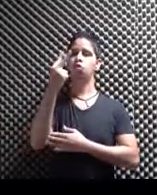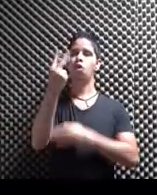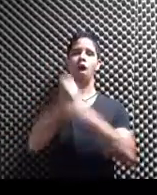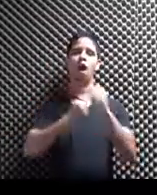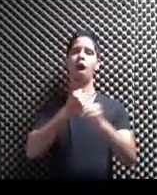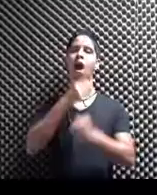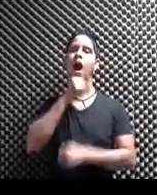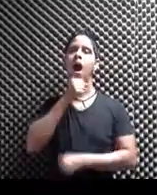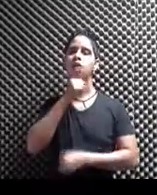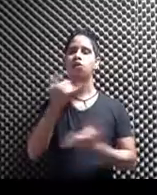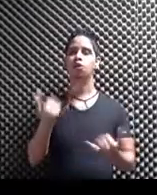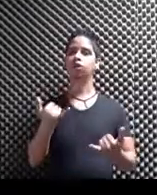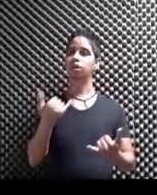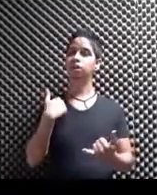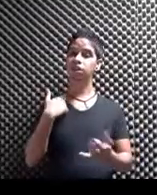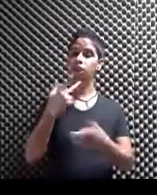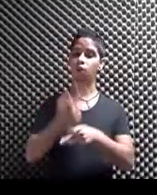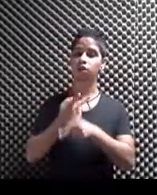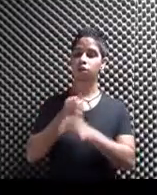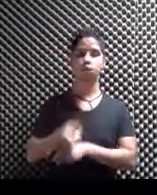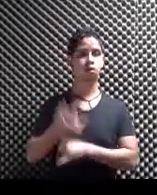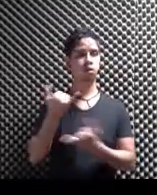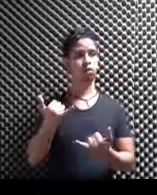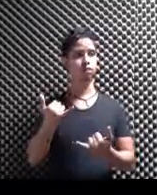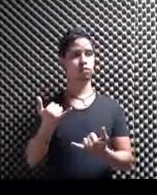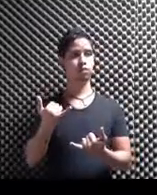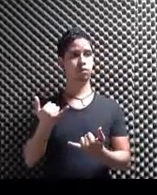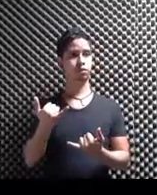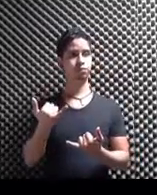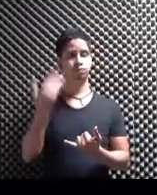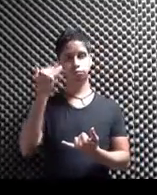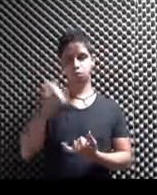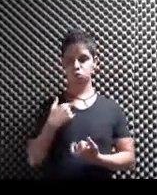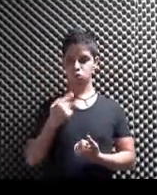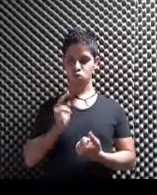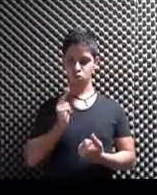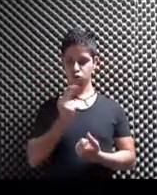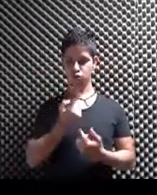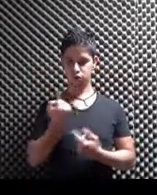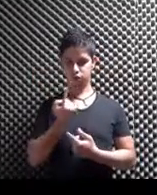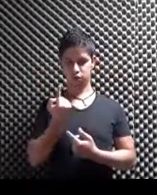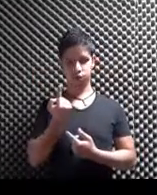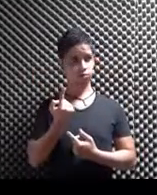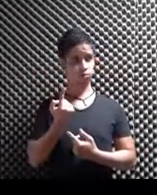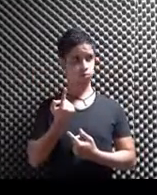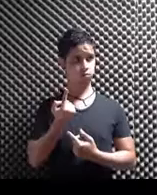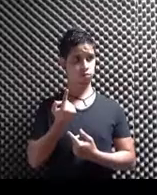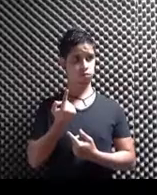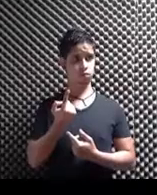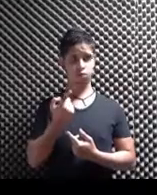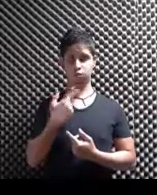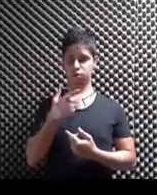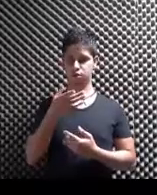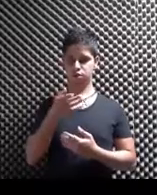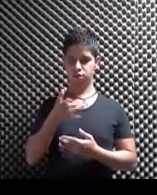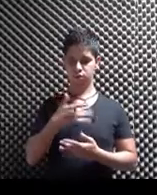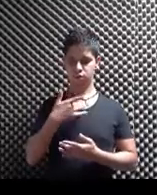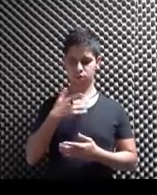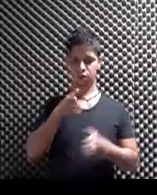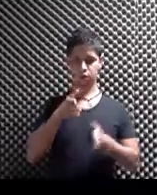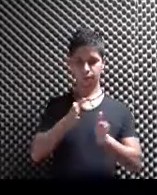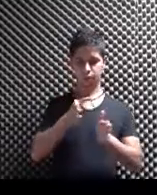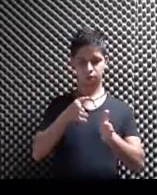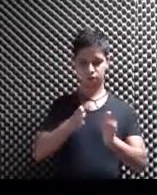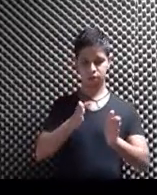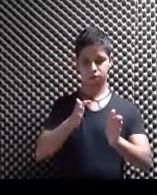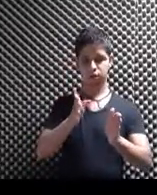que tienen que cuidarse porque verá uno siempre ha sentido que estamos en ese camino pero que